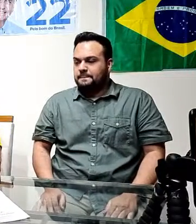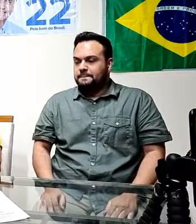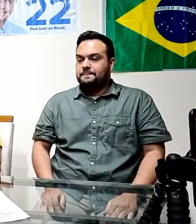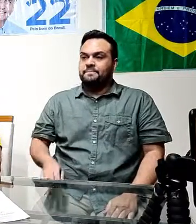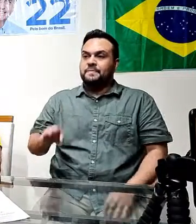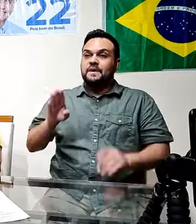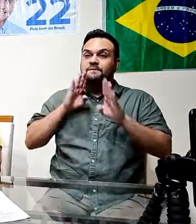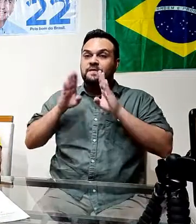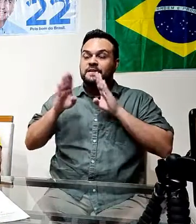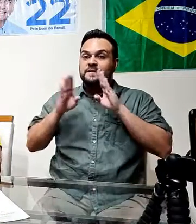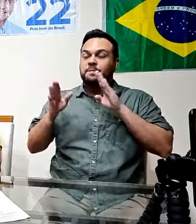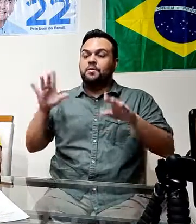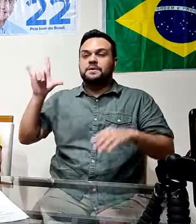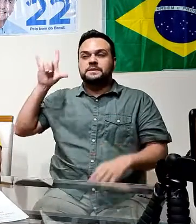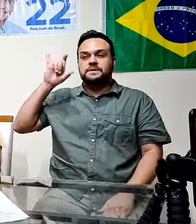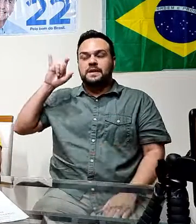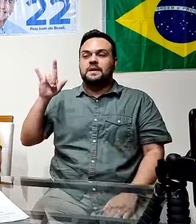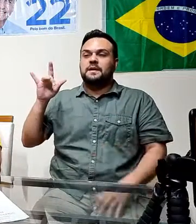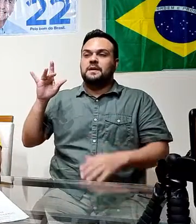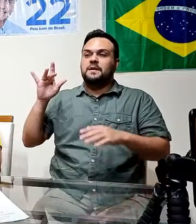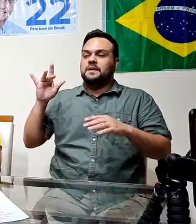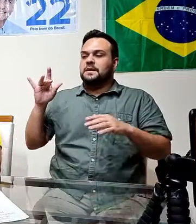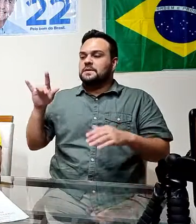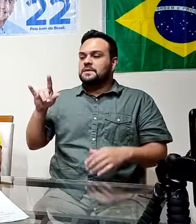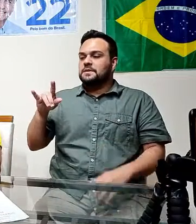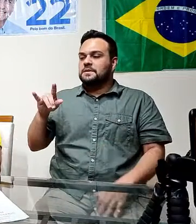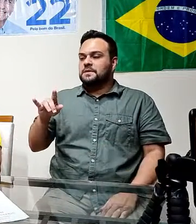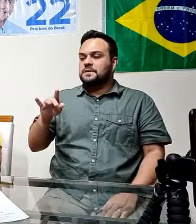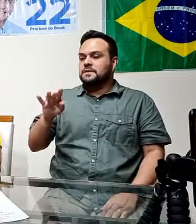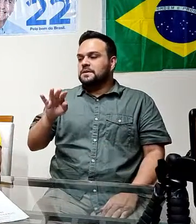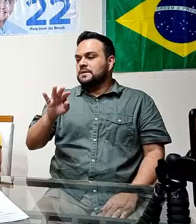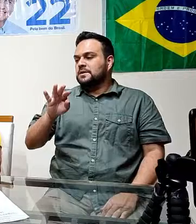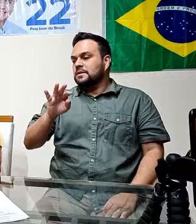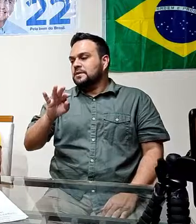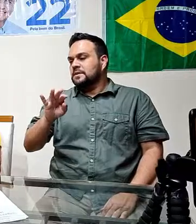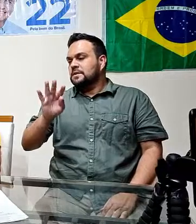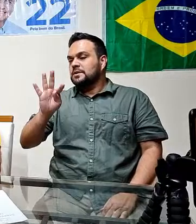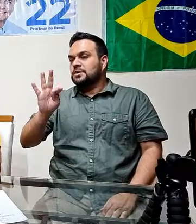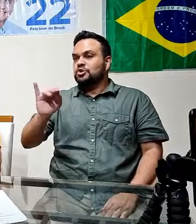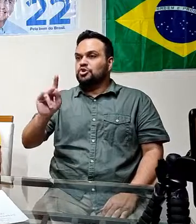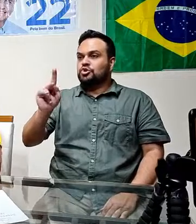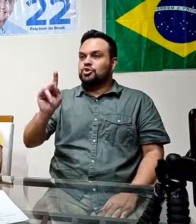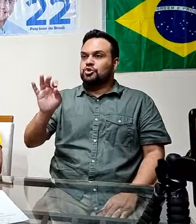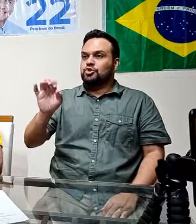Facebook, Instagram, YouTube, TikTok, Quai e Bolsonaro TV. Nós de